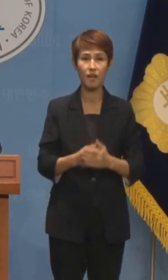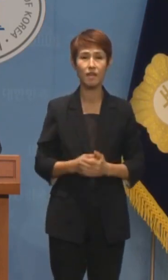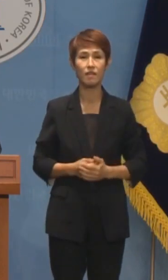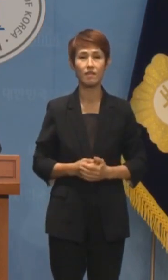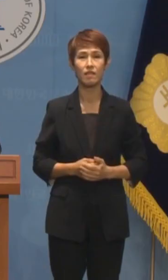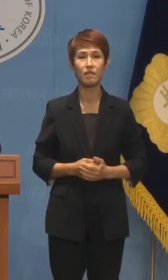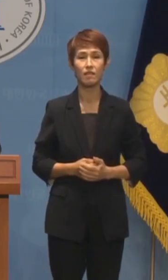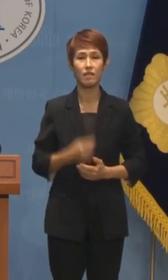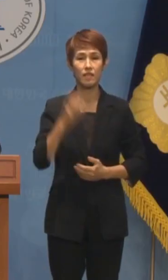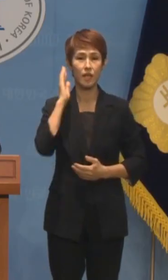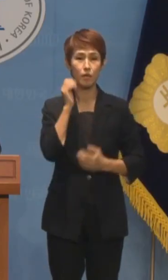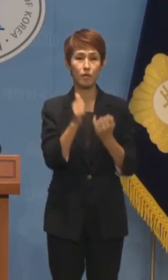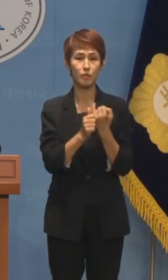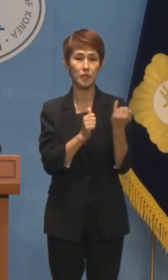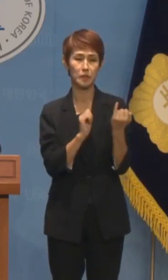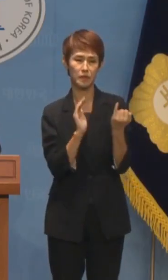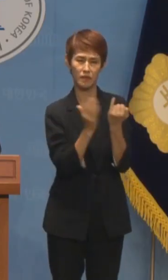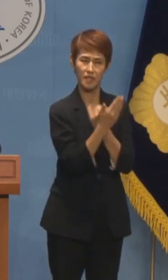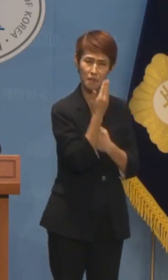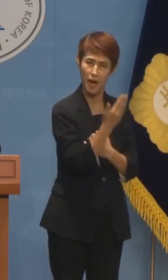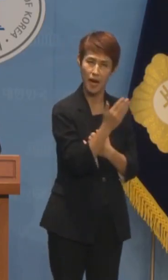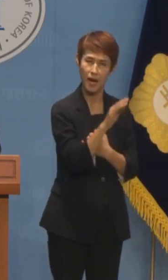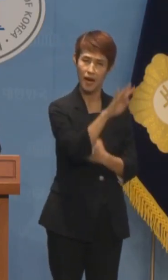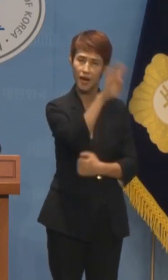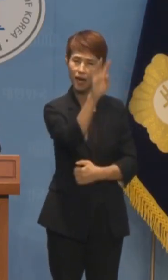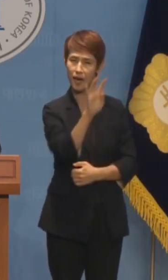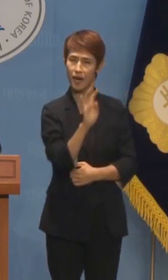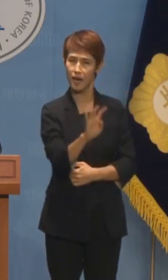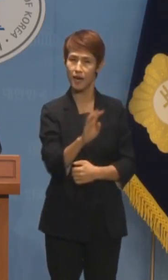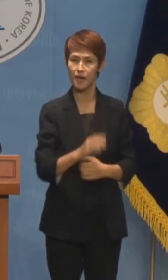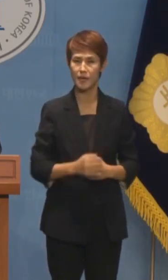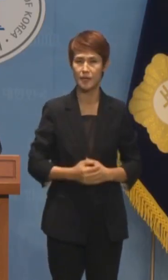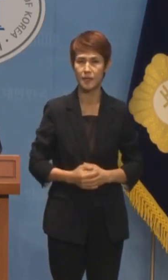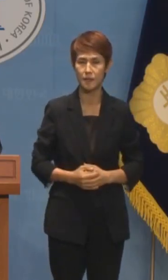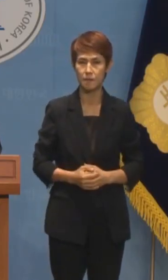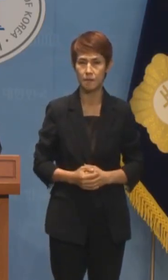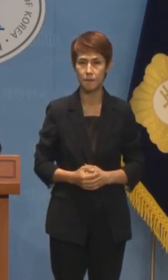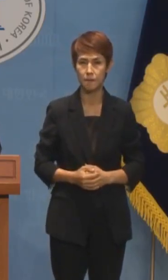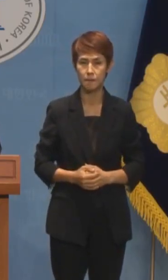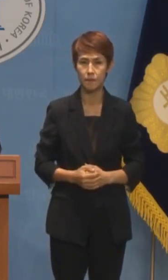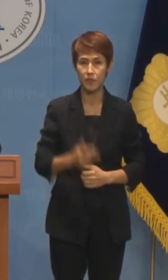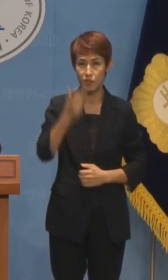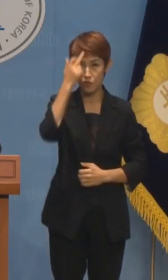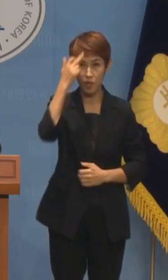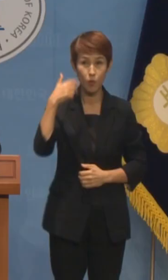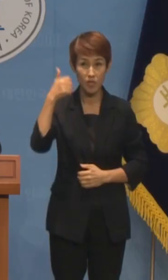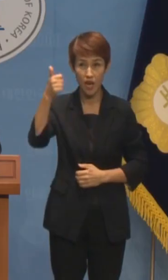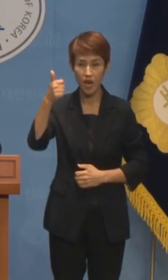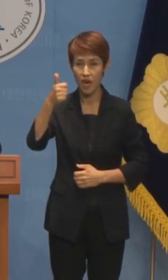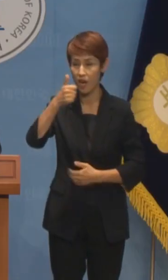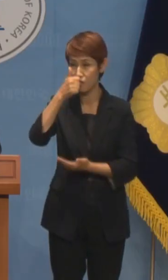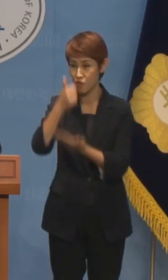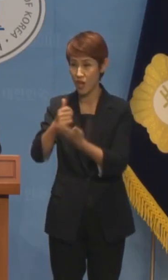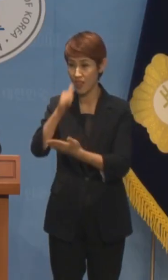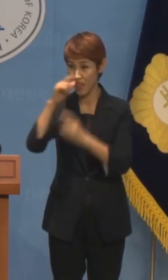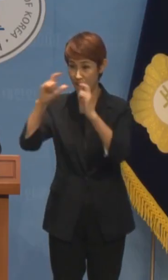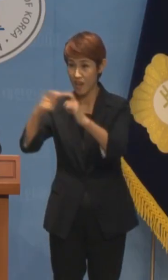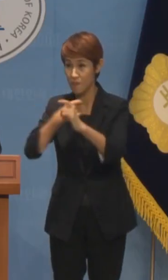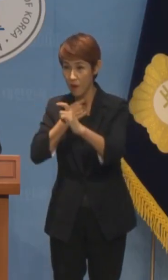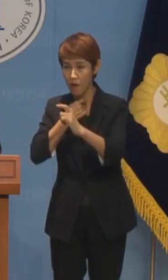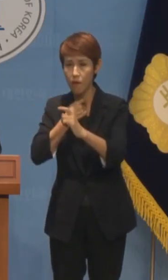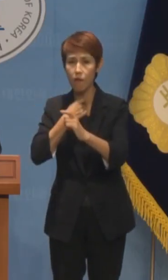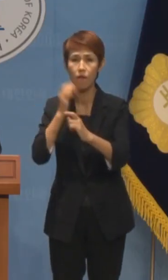여사를 굳건히 지켜낼지 귀추가 주목됩니다. 최재형 목사에게 죄를 물으려면 김건희